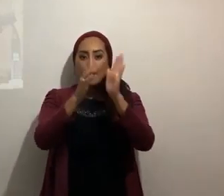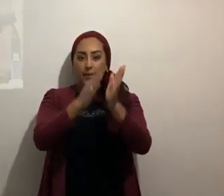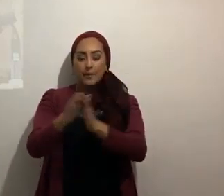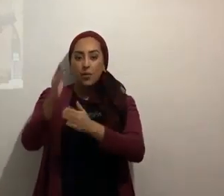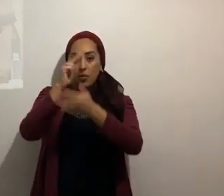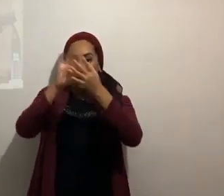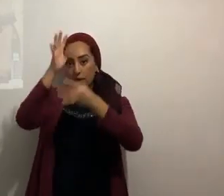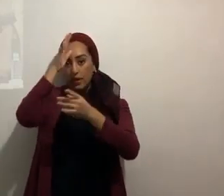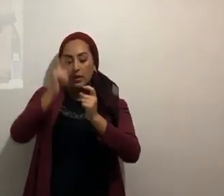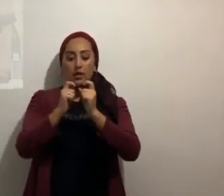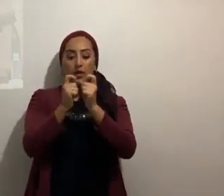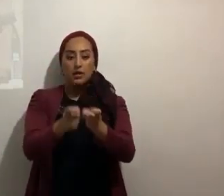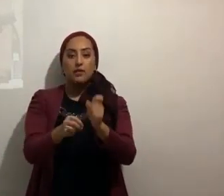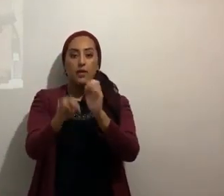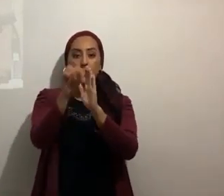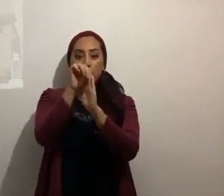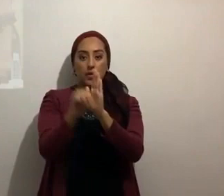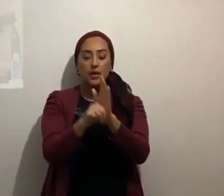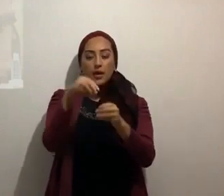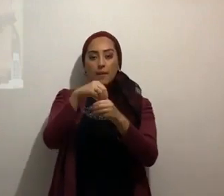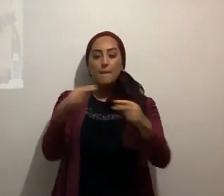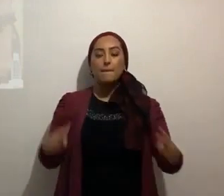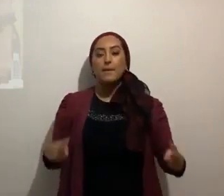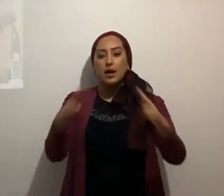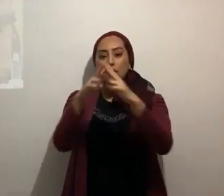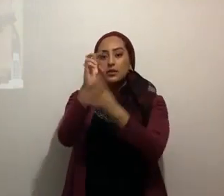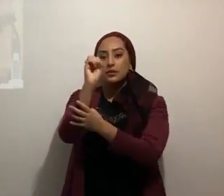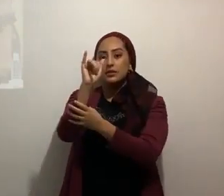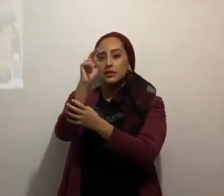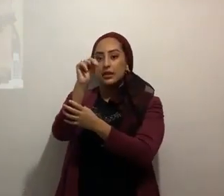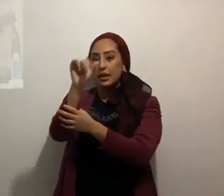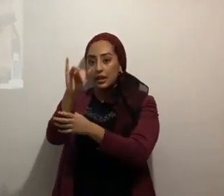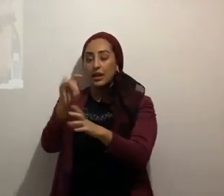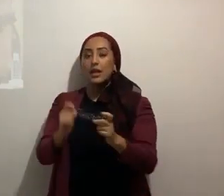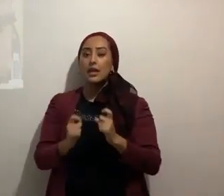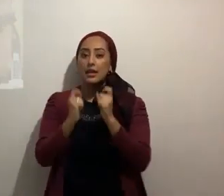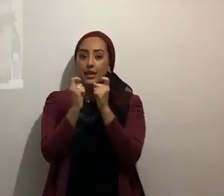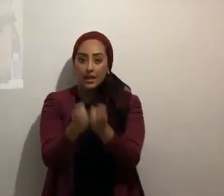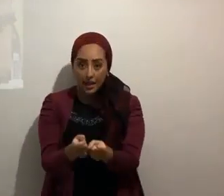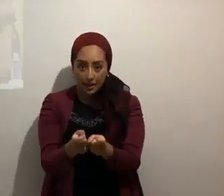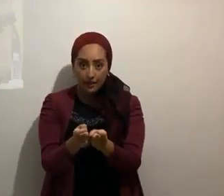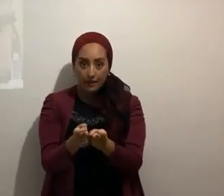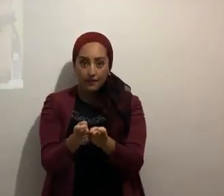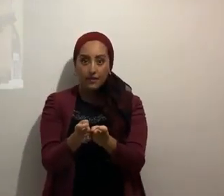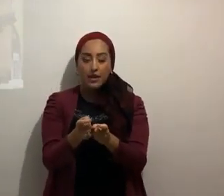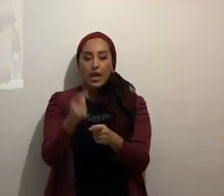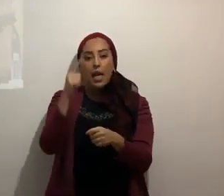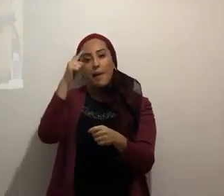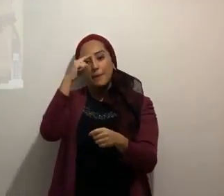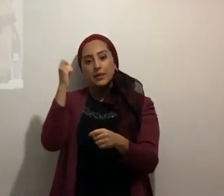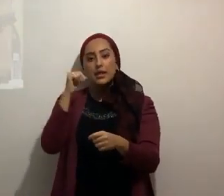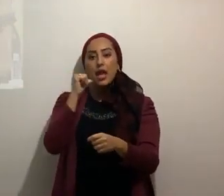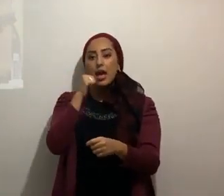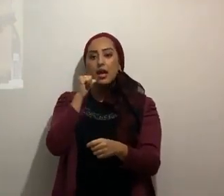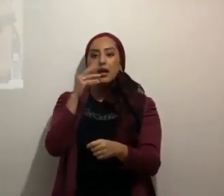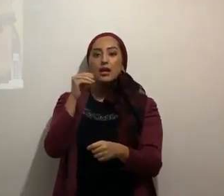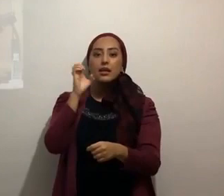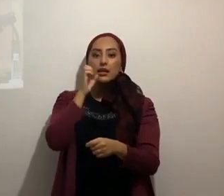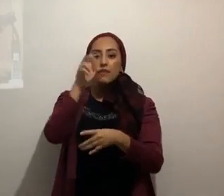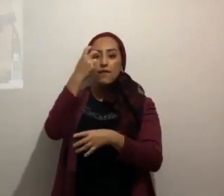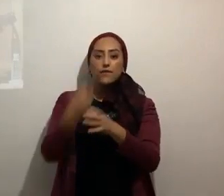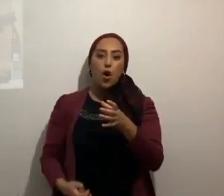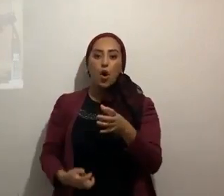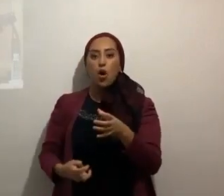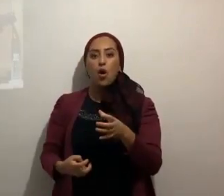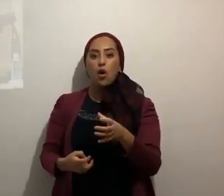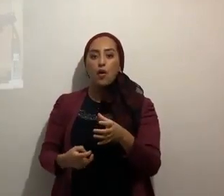que el Eterno dio a Moisés en el monte Sinaí, se dio precisamente por la caída de Adán y Eva. Es decir,